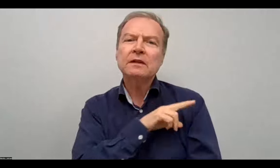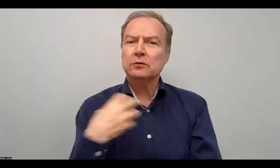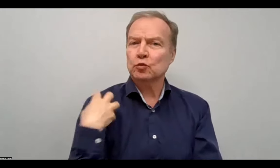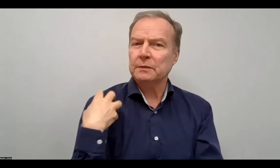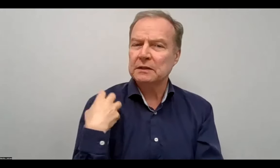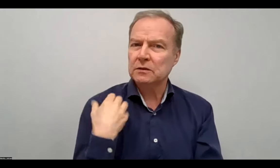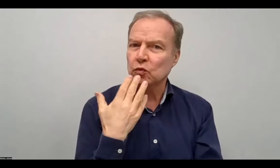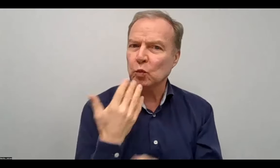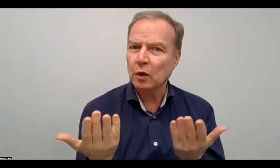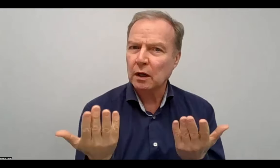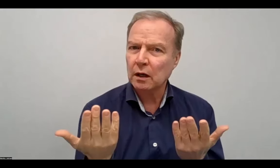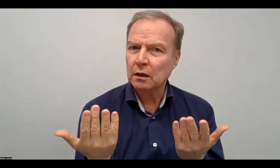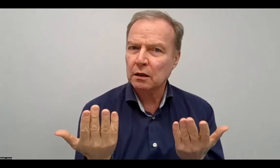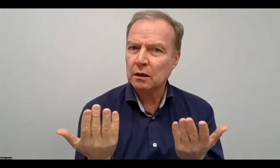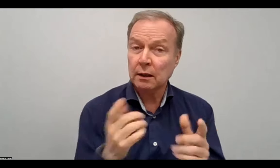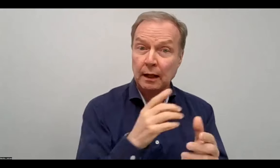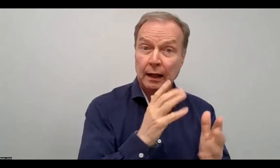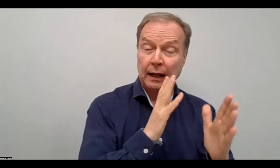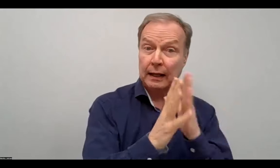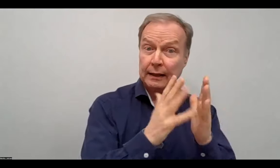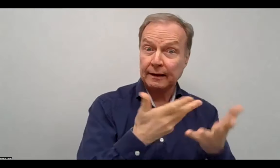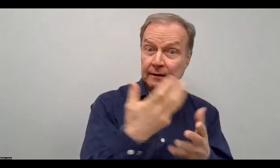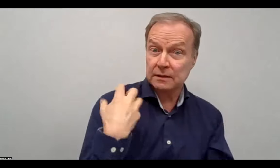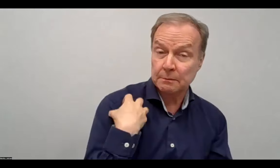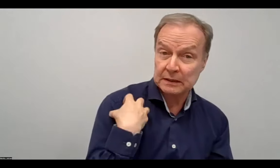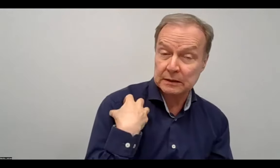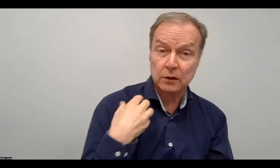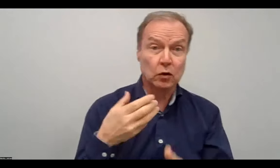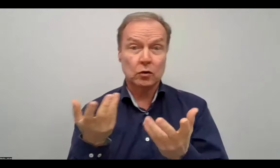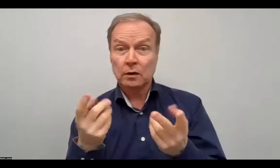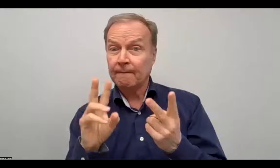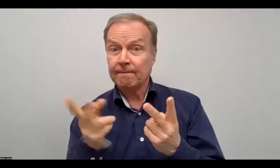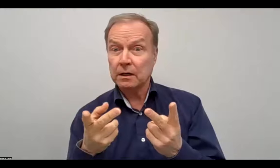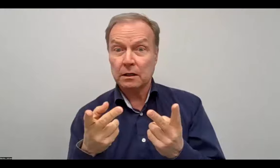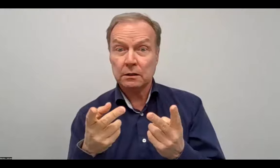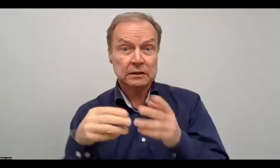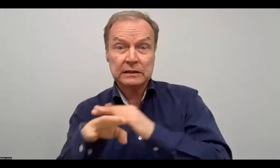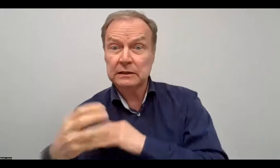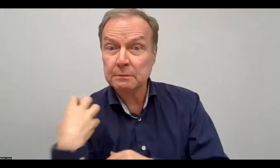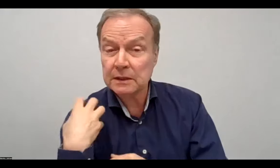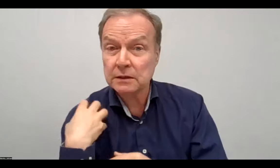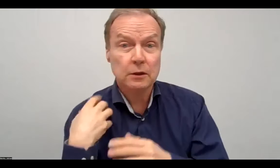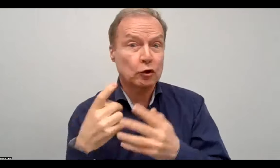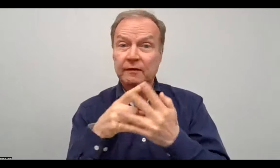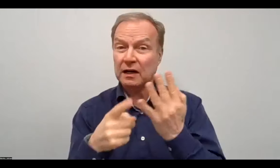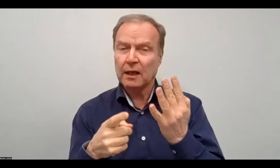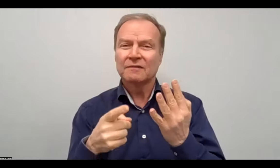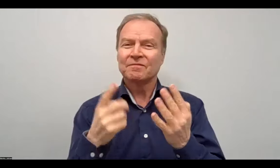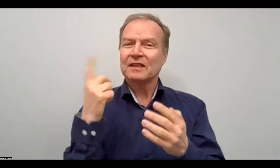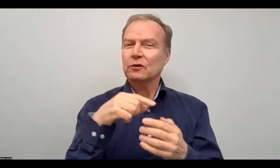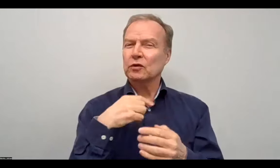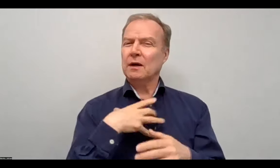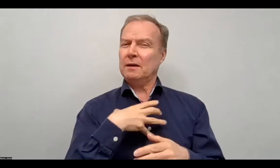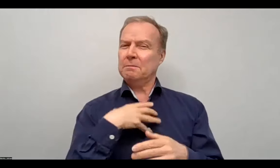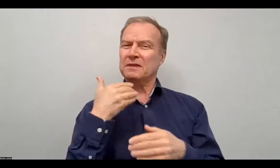tekstipohjaisiinkin palveluihin ja muihin, eli semmoinen kehittämisnäkökulma. Eli ministeriö, ja tässä on tietysti ollut vähän niin kuin kissahänä vetoa, että kuuluuko